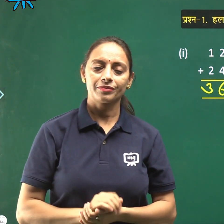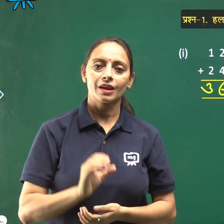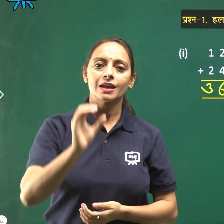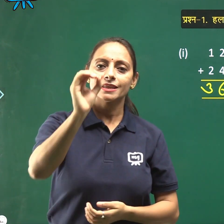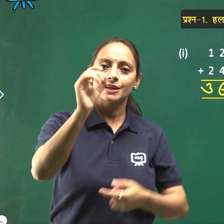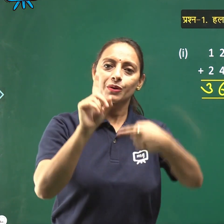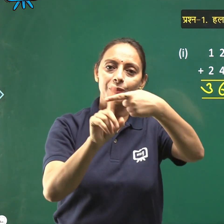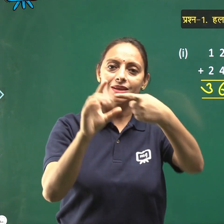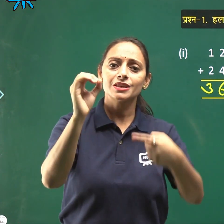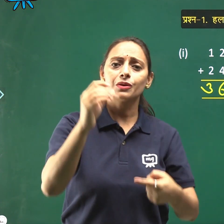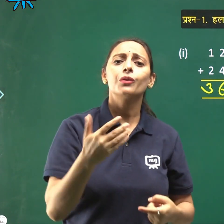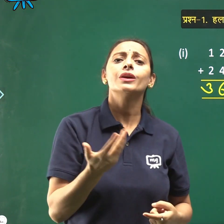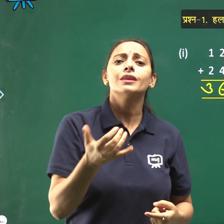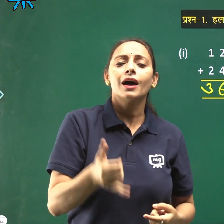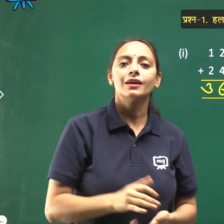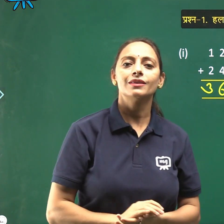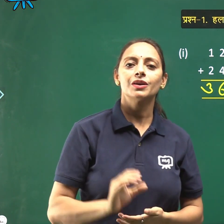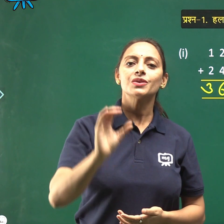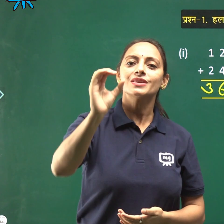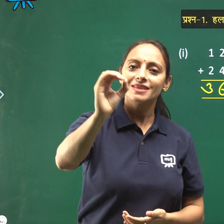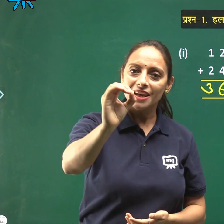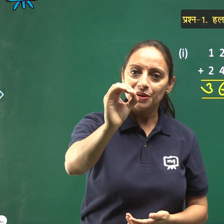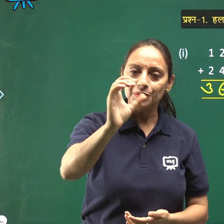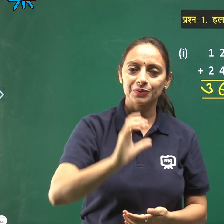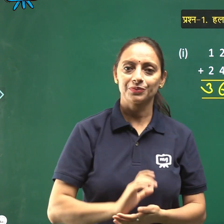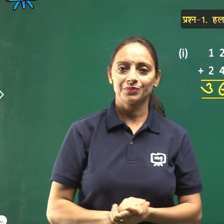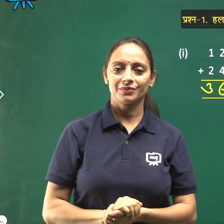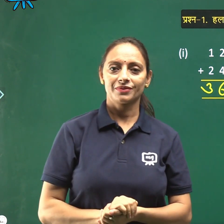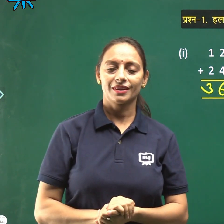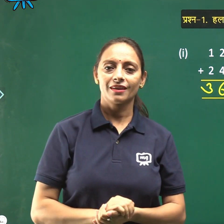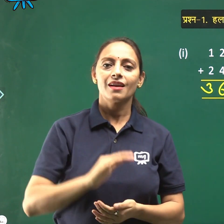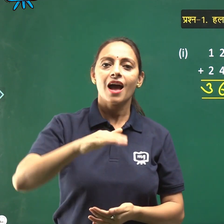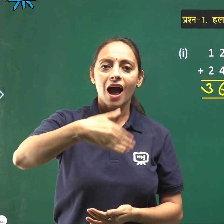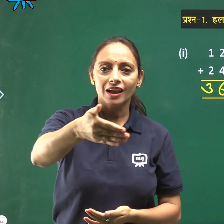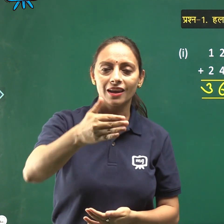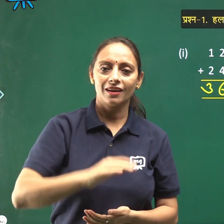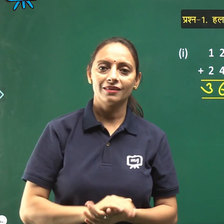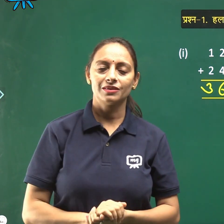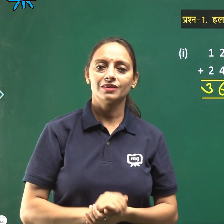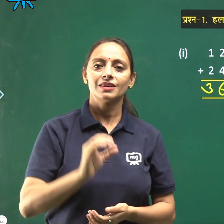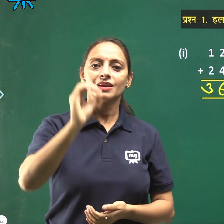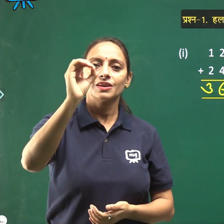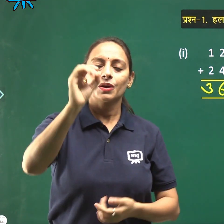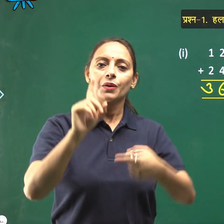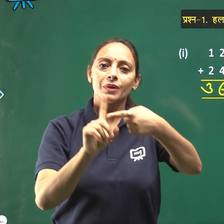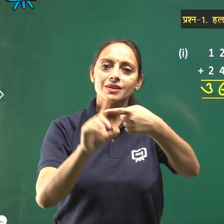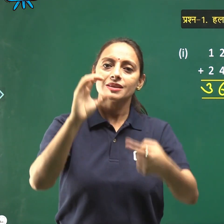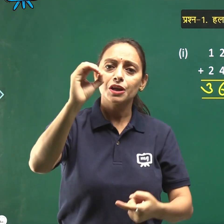0 + 0 कितना आएगा बच्चों? 0। आगे